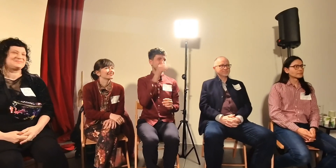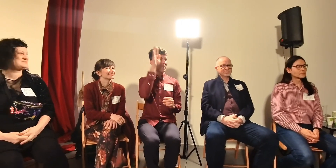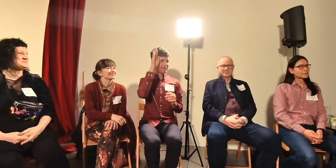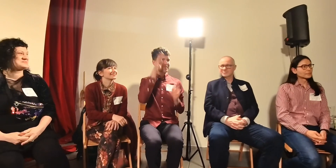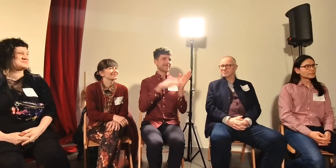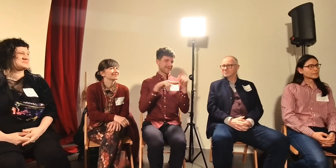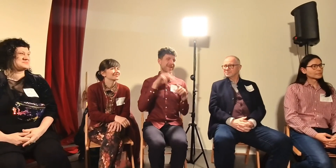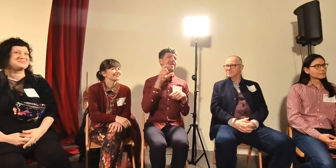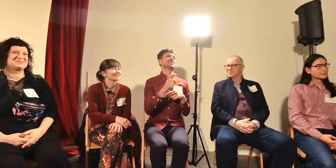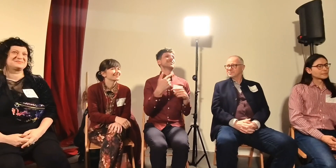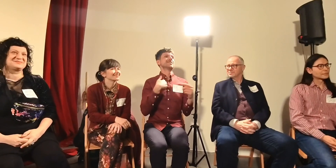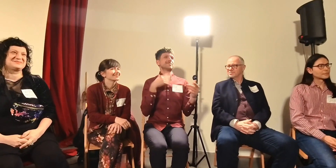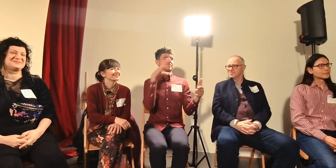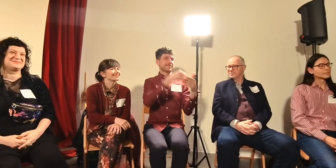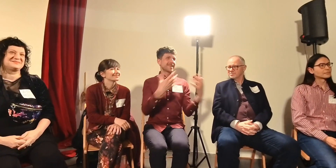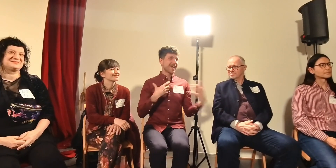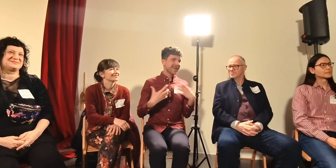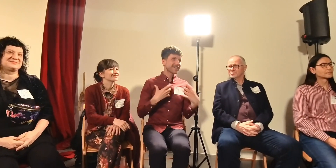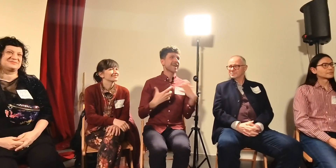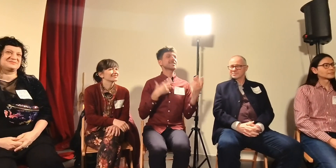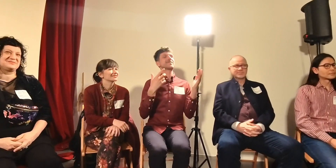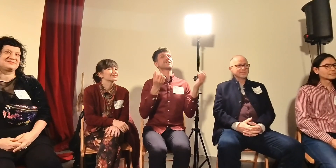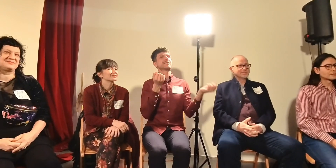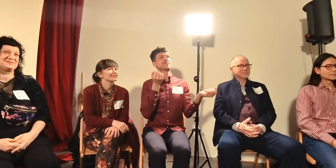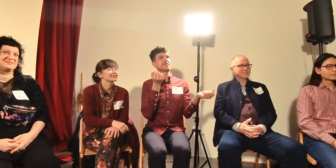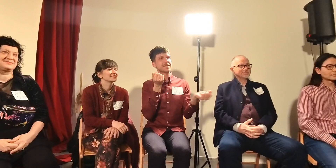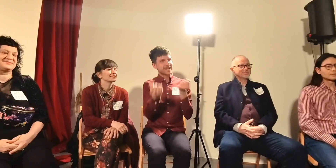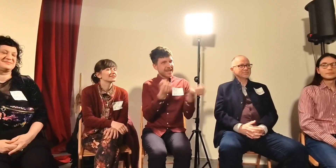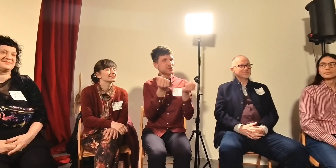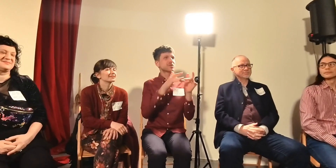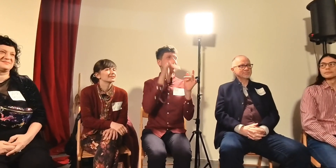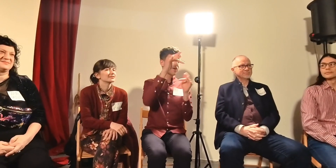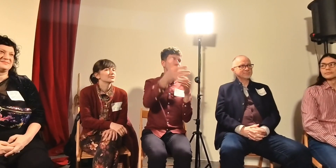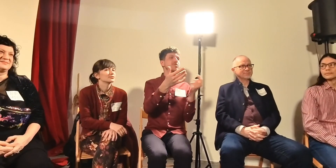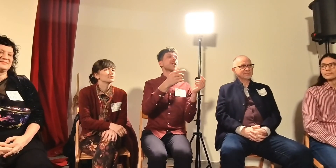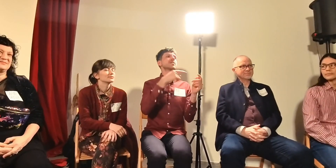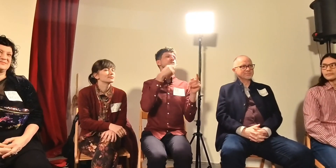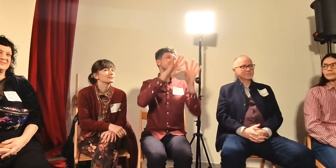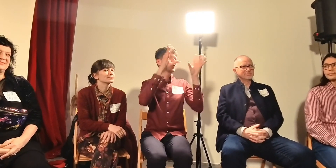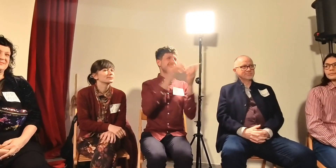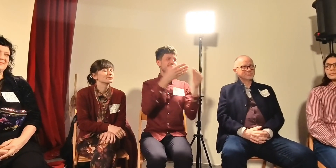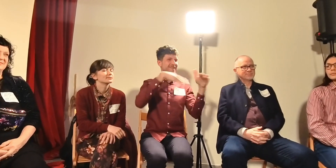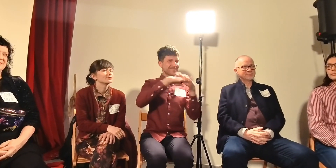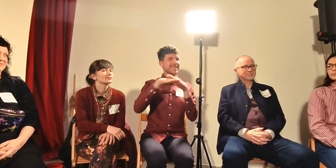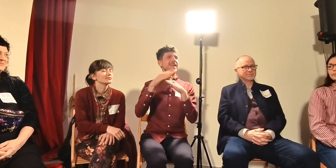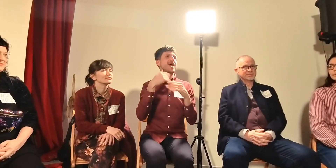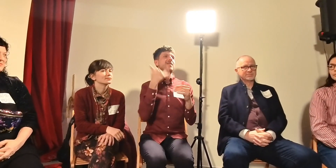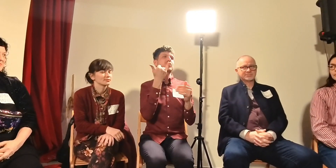Přemýšlím. Než bych se představil, já jsem Meg, jsem herec, režíruji občas